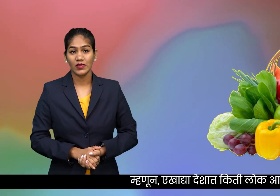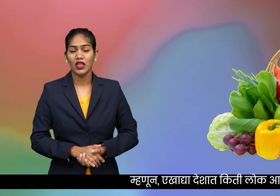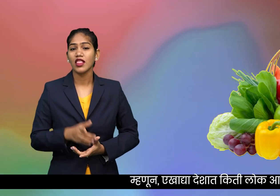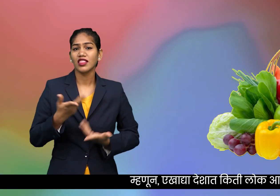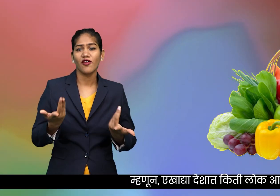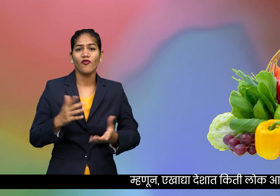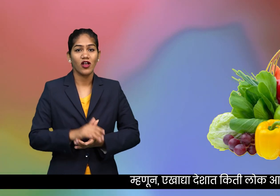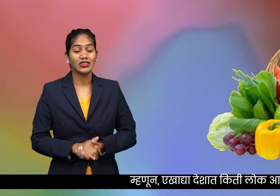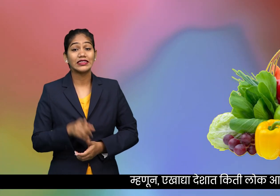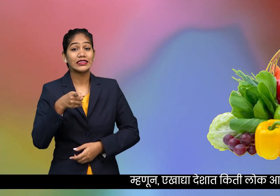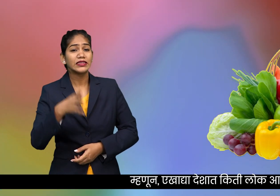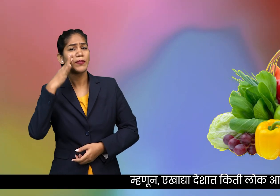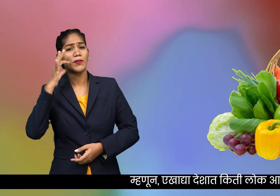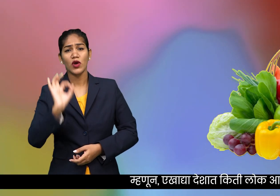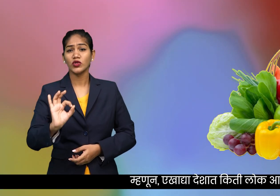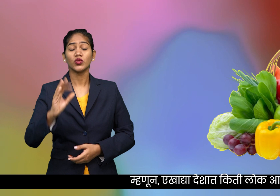म्हणून एखाद्या देशात किती लोक आहेत,